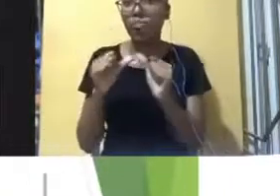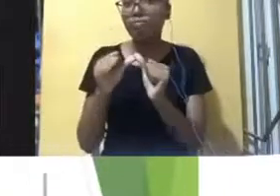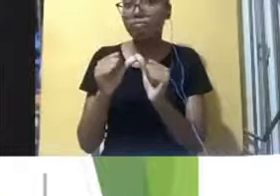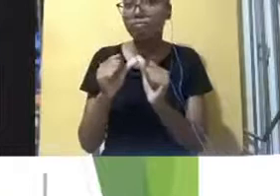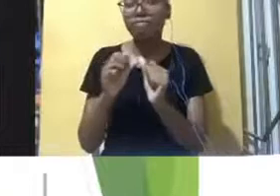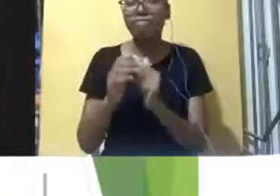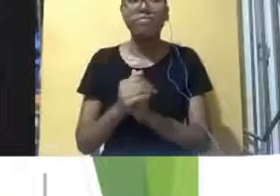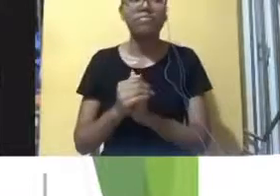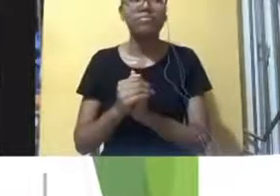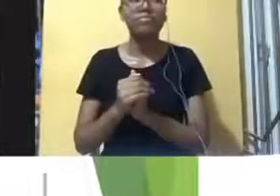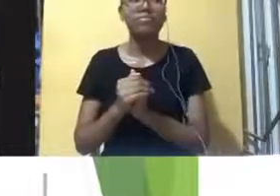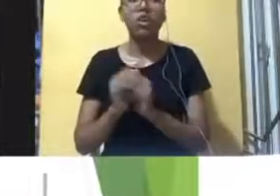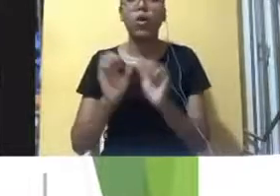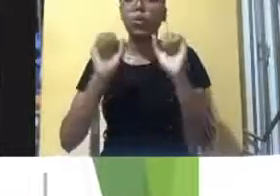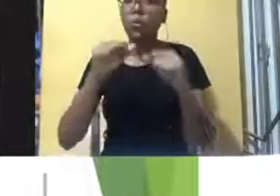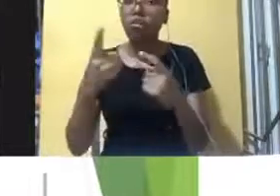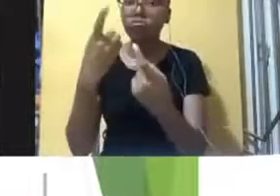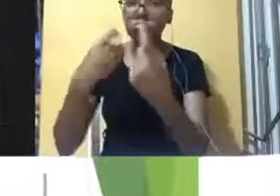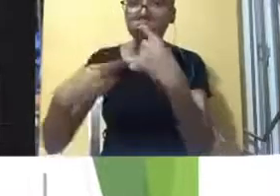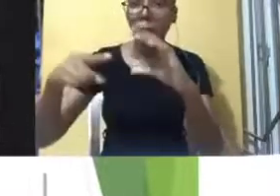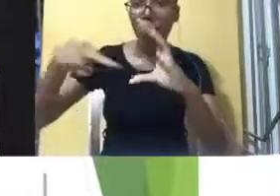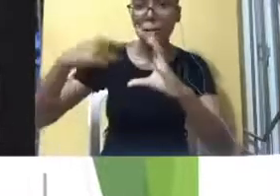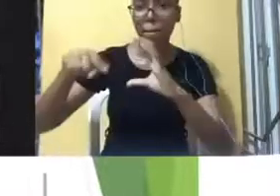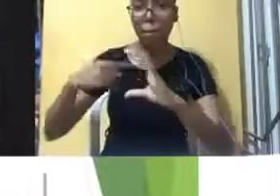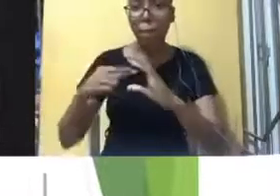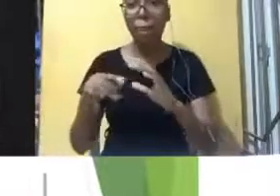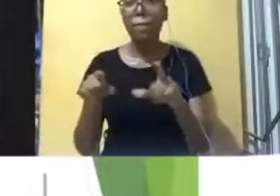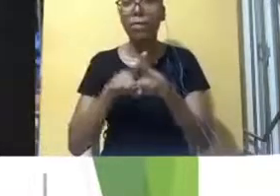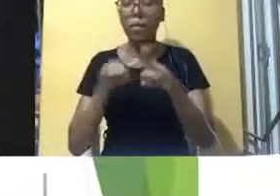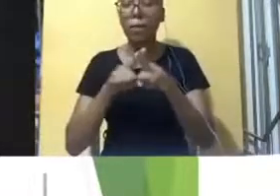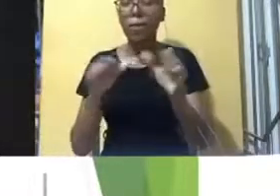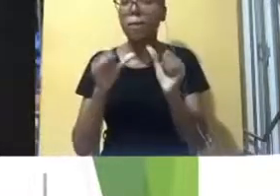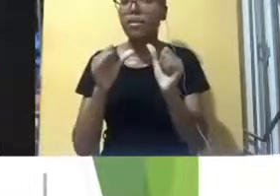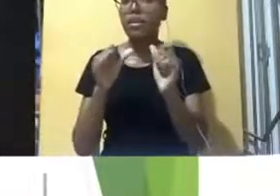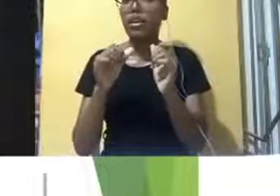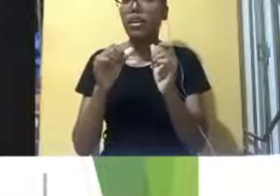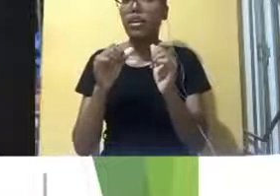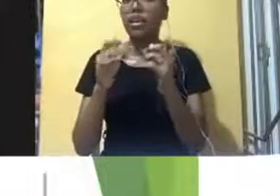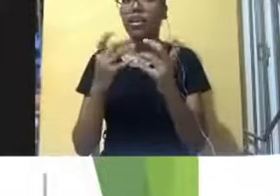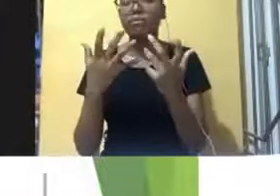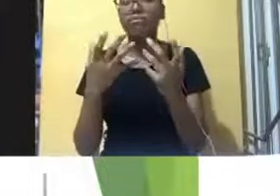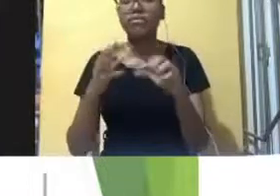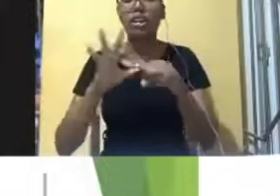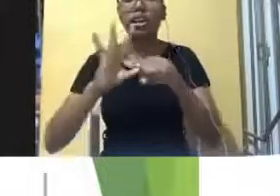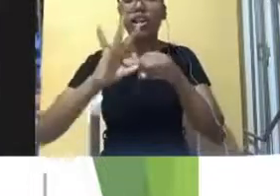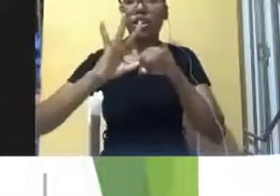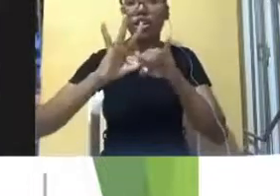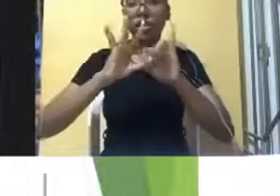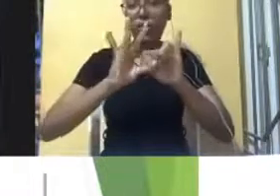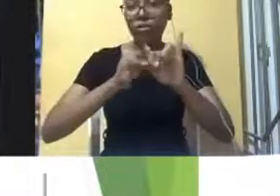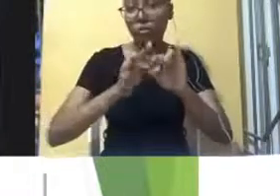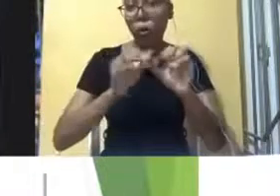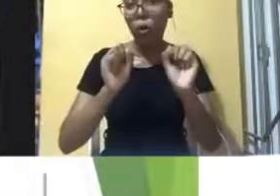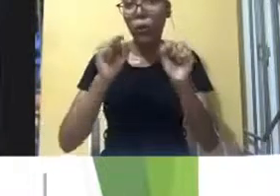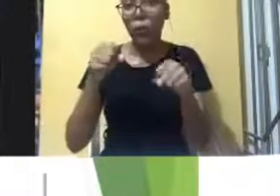me pueden preguntar más cosas. También sigan las redes de Infoile. Y bueno, nada, visiten nuestras redes porque